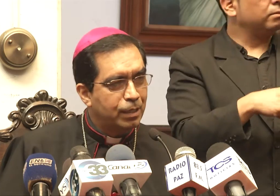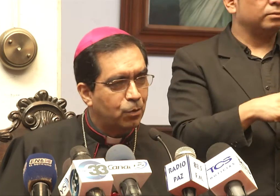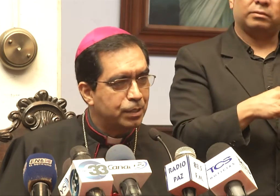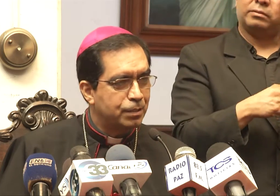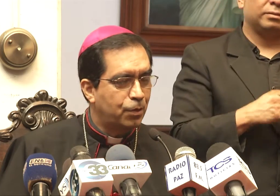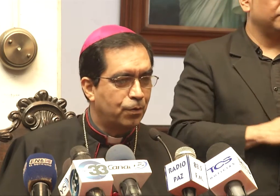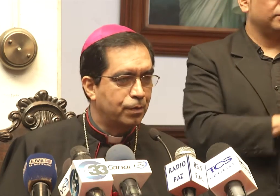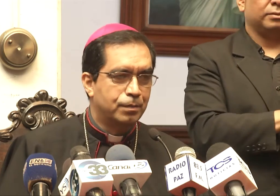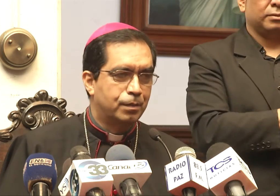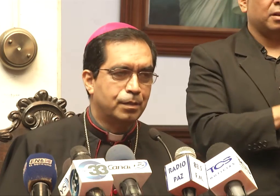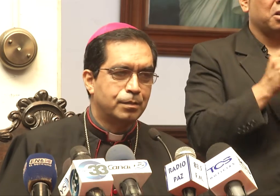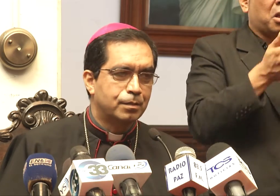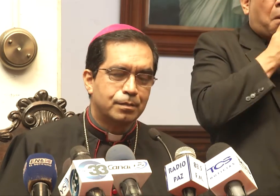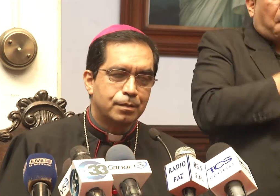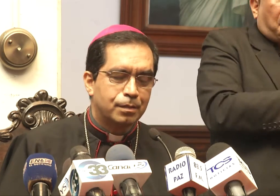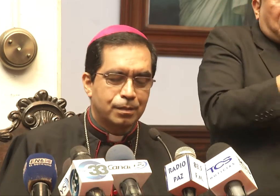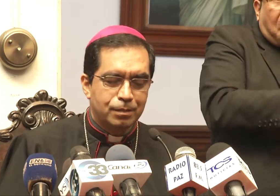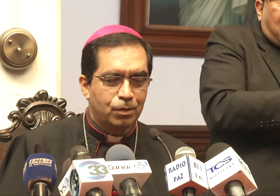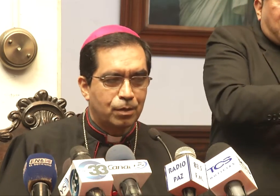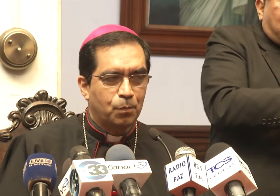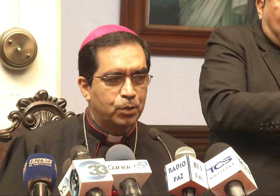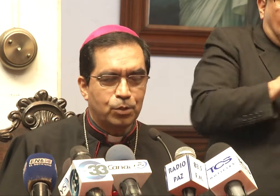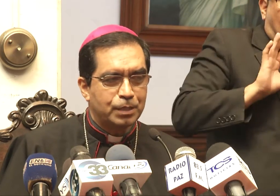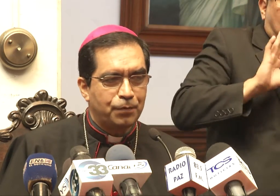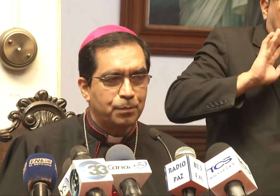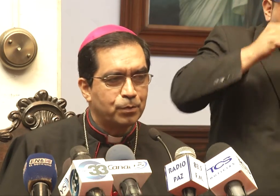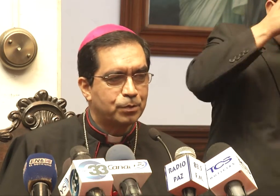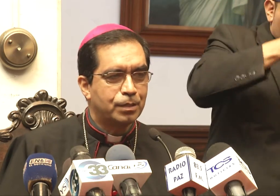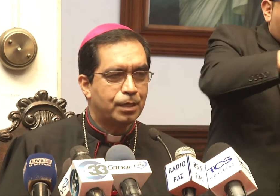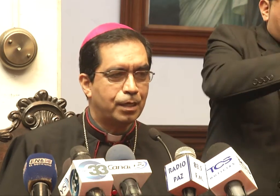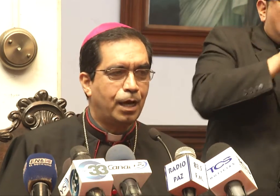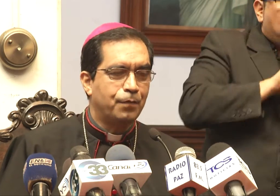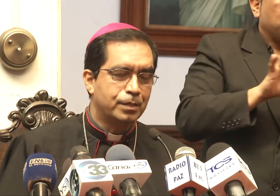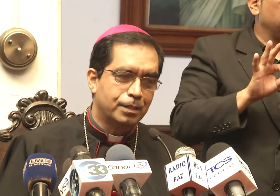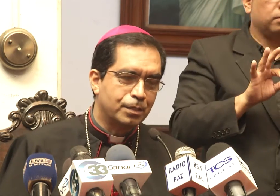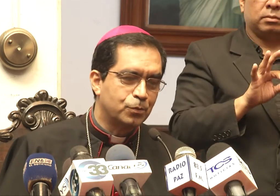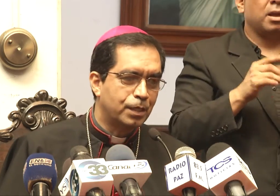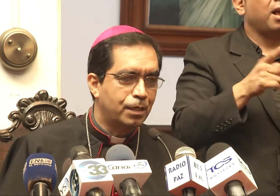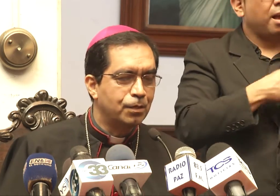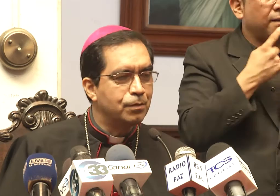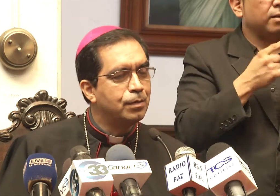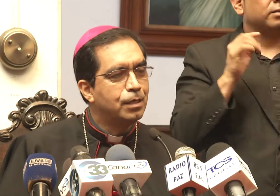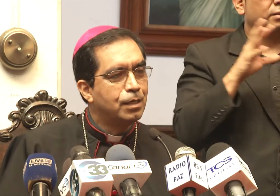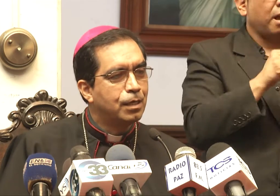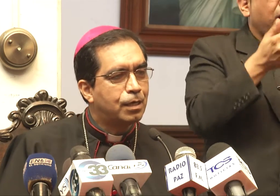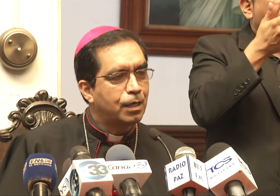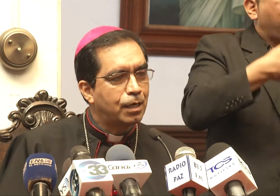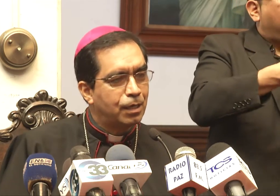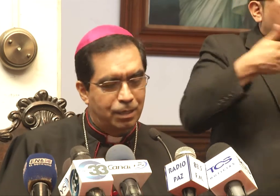no haya una negociación, como todos sabemos que a veces ha sucedido,